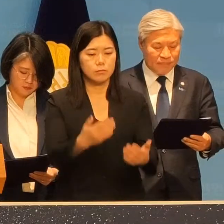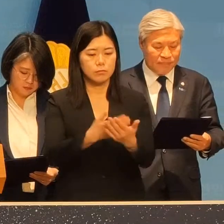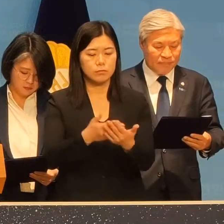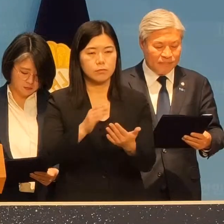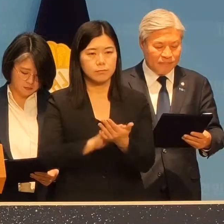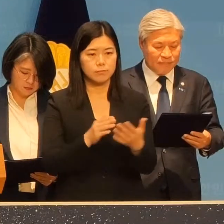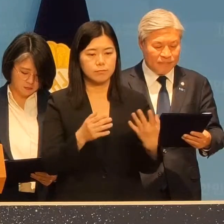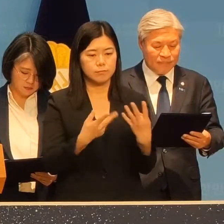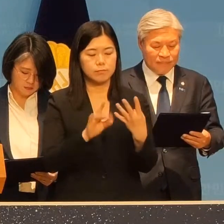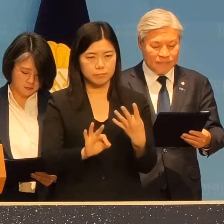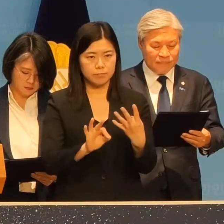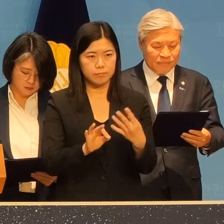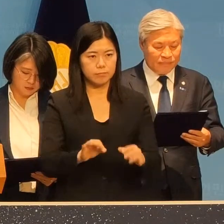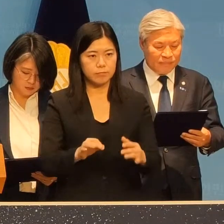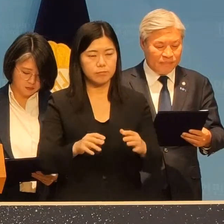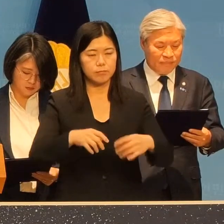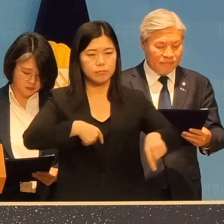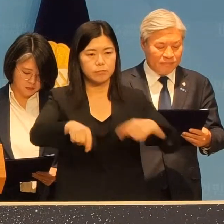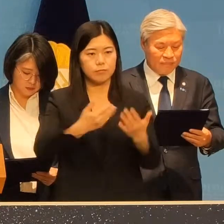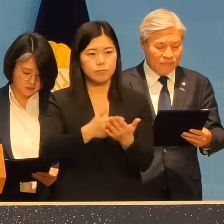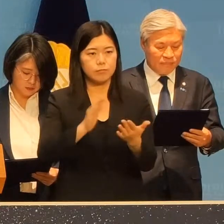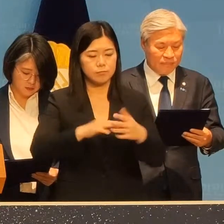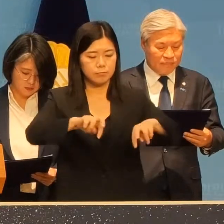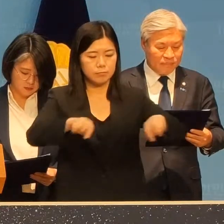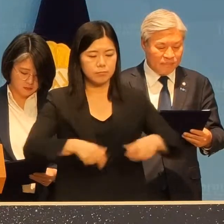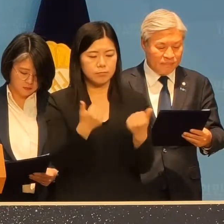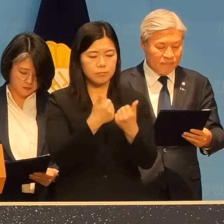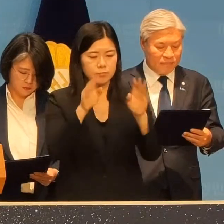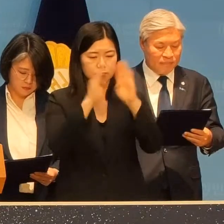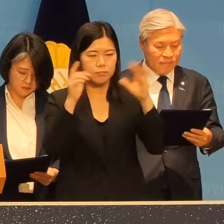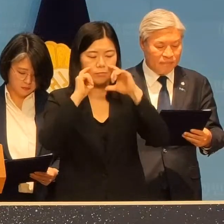개혁진보사당 정치개혁 연석회의 출범 선언문.